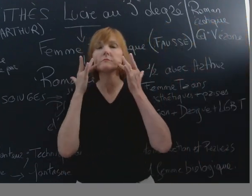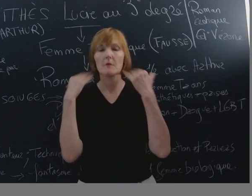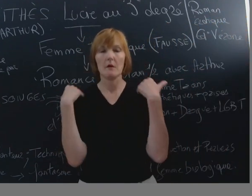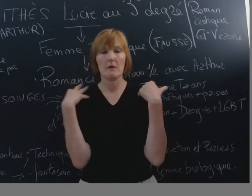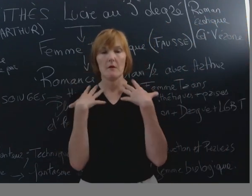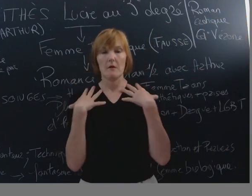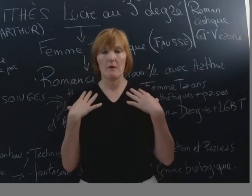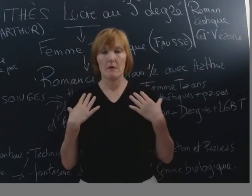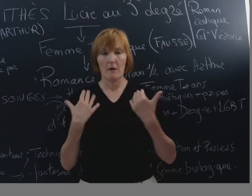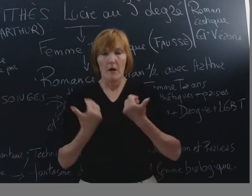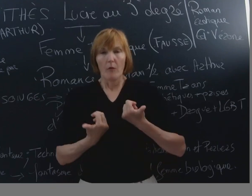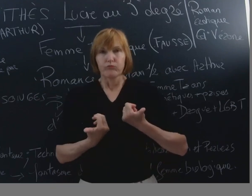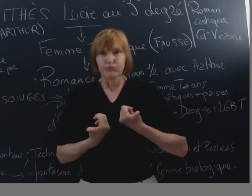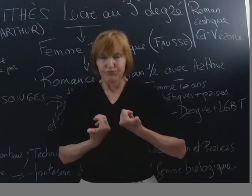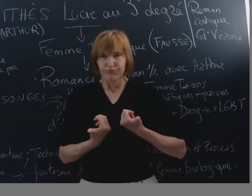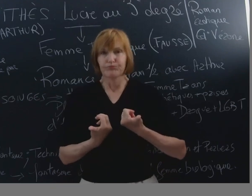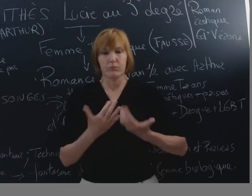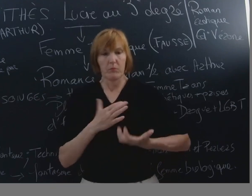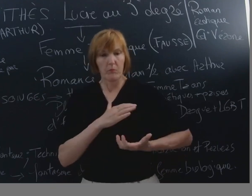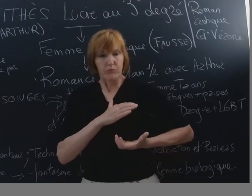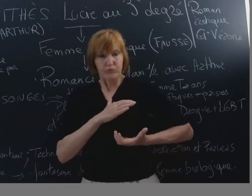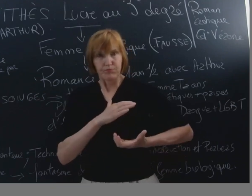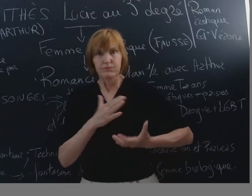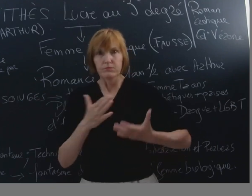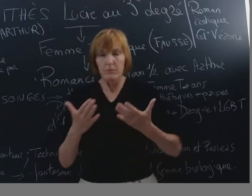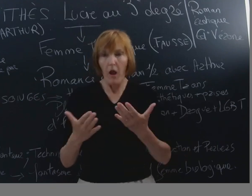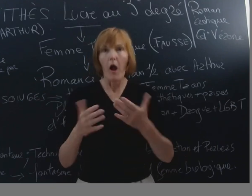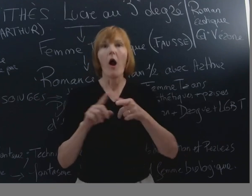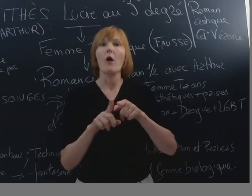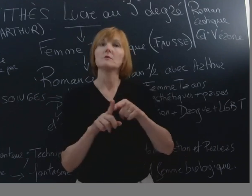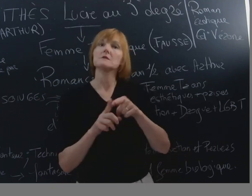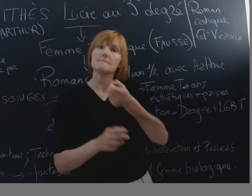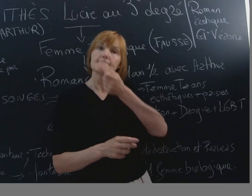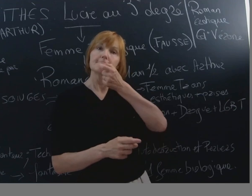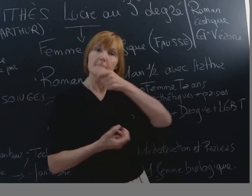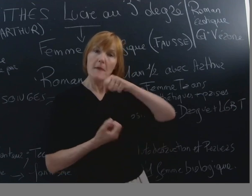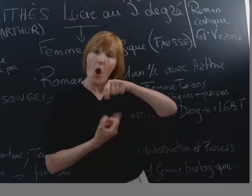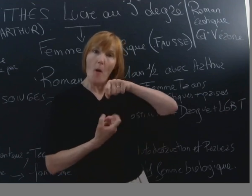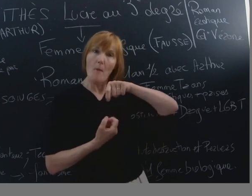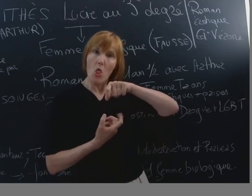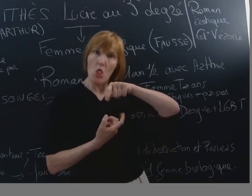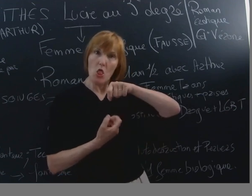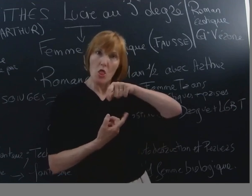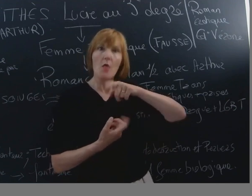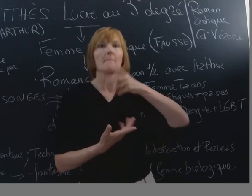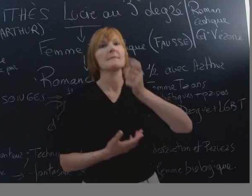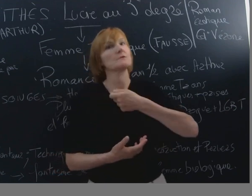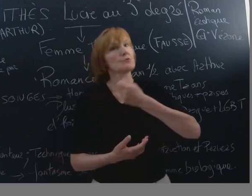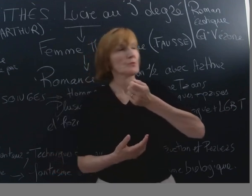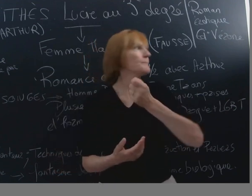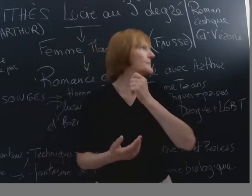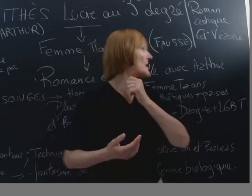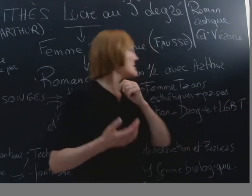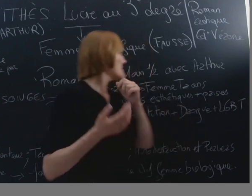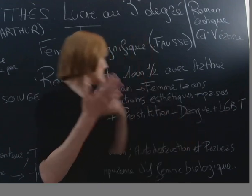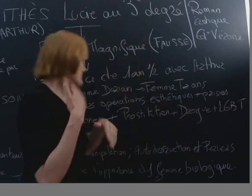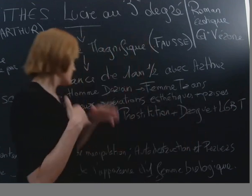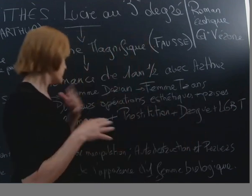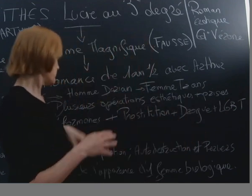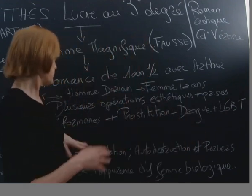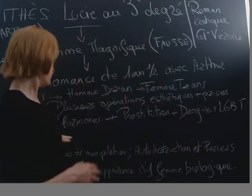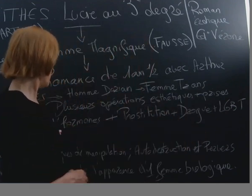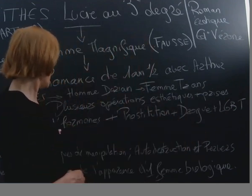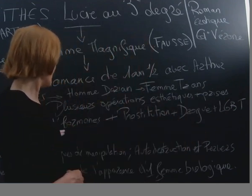donc il subit plusieurs opérations esthétiques au niveau du visage de la poitrine il prend des hormones